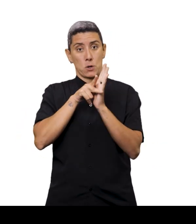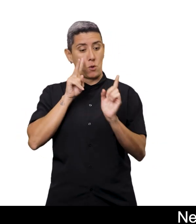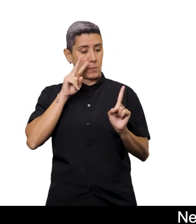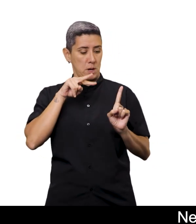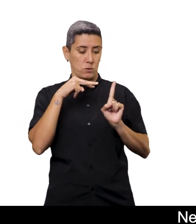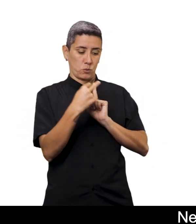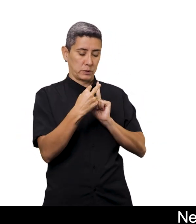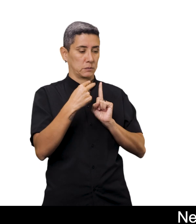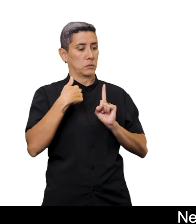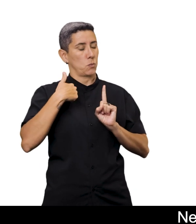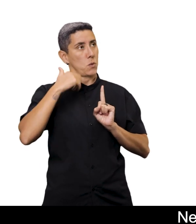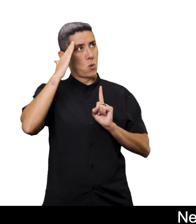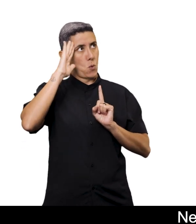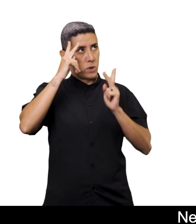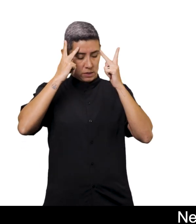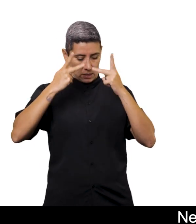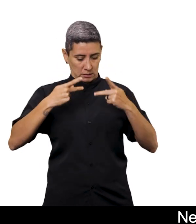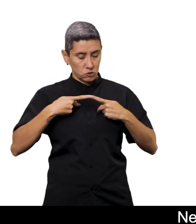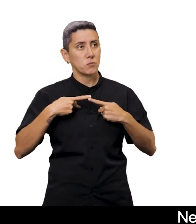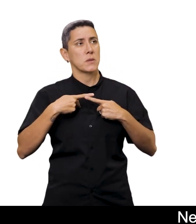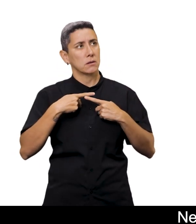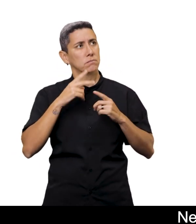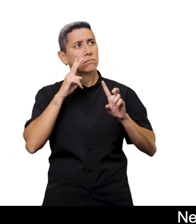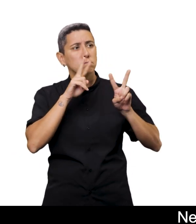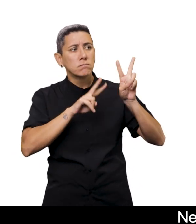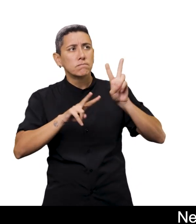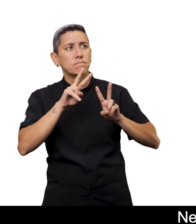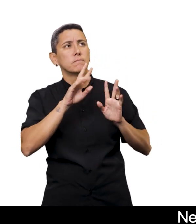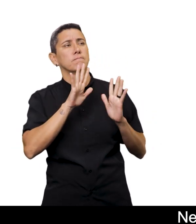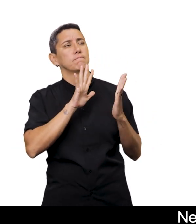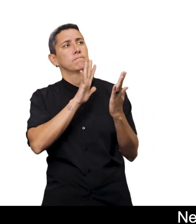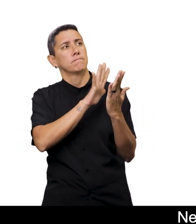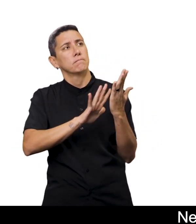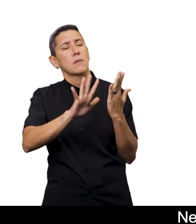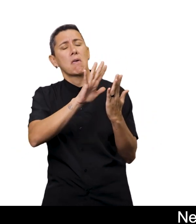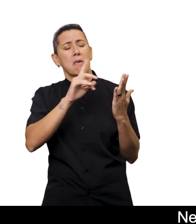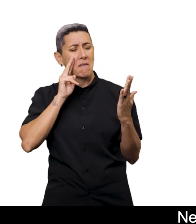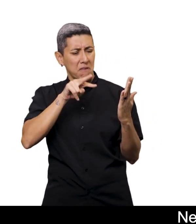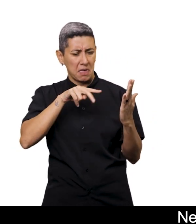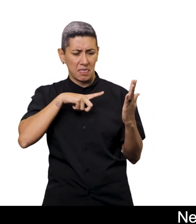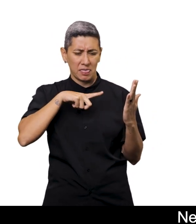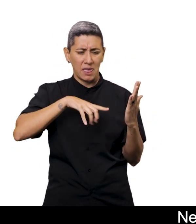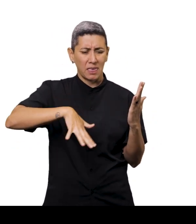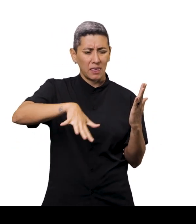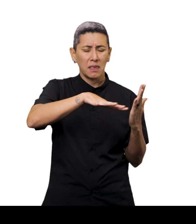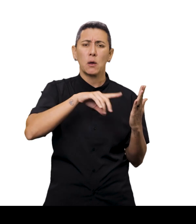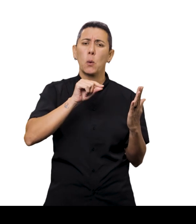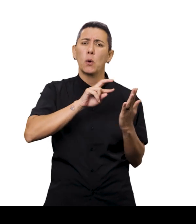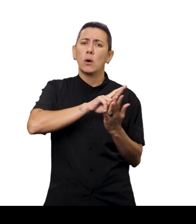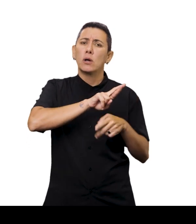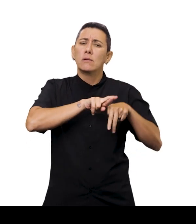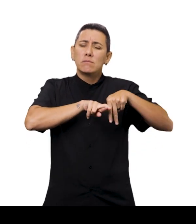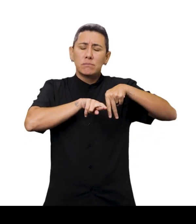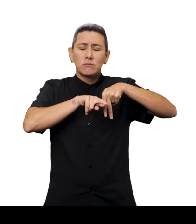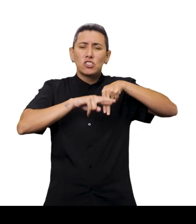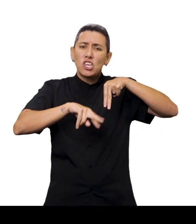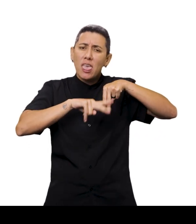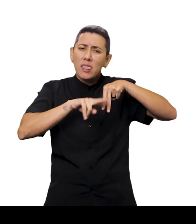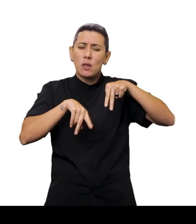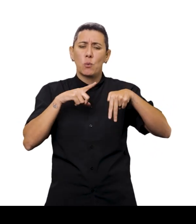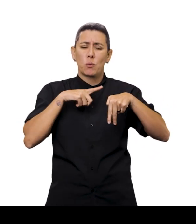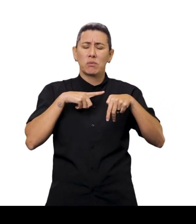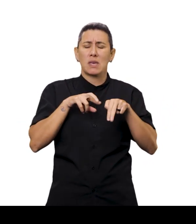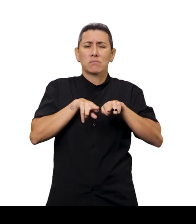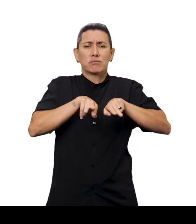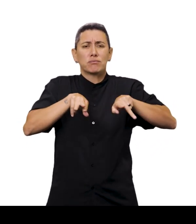autoentendimento. Neste núcleo, centraliza-se a fluidez das identidades de gênero e das orientações